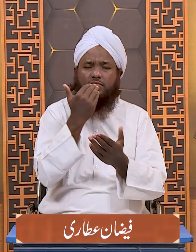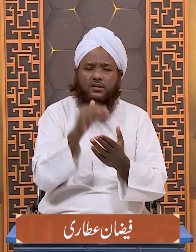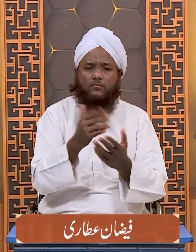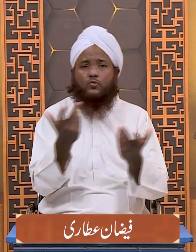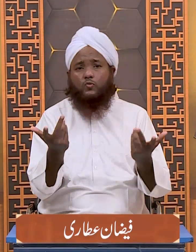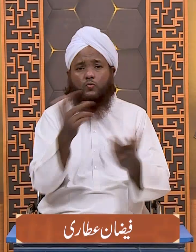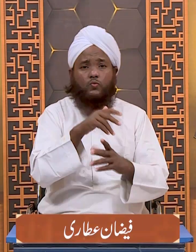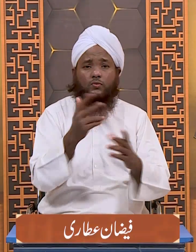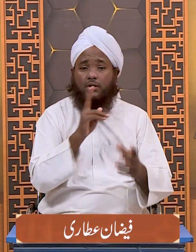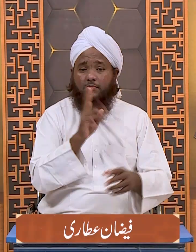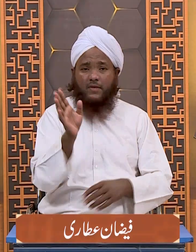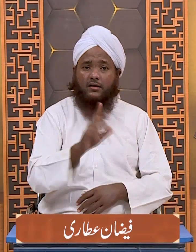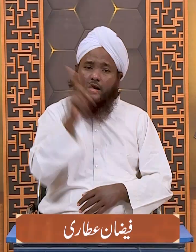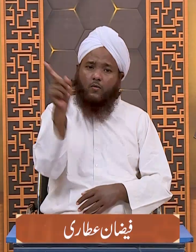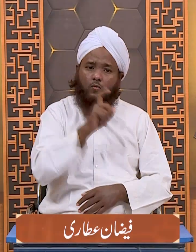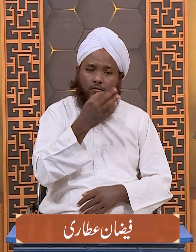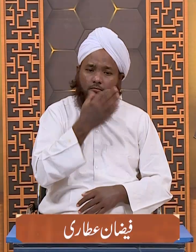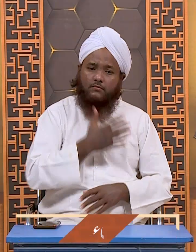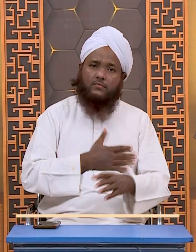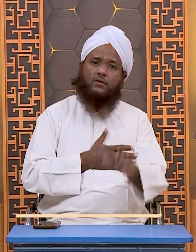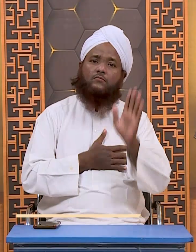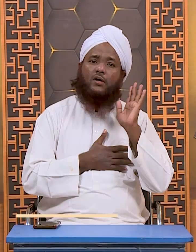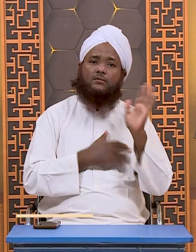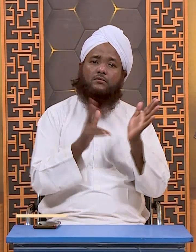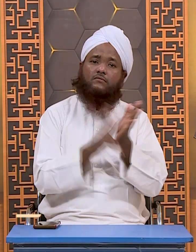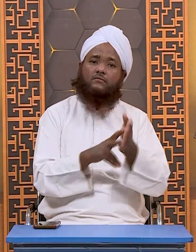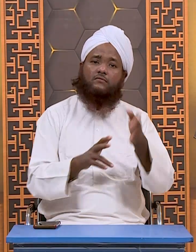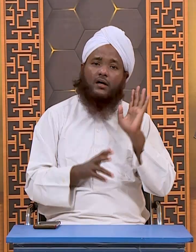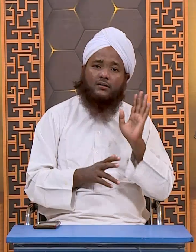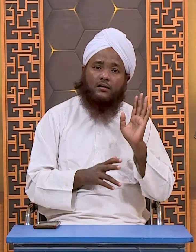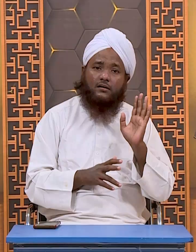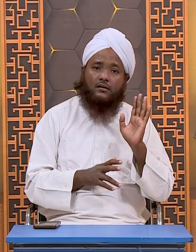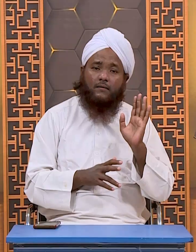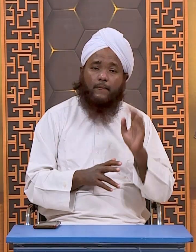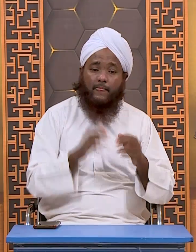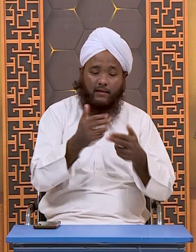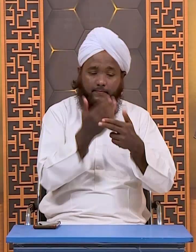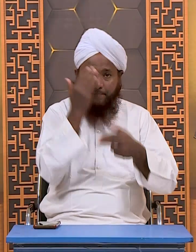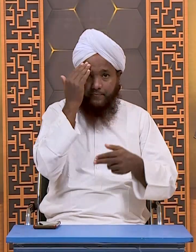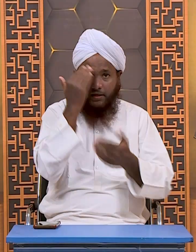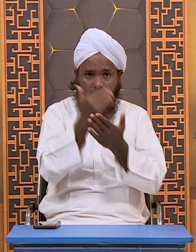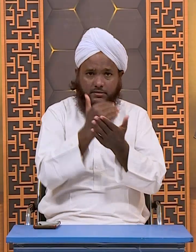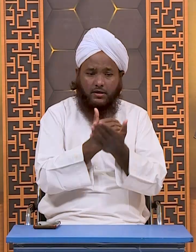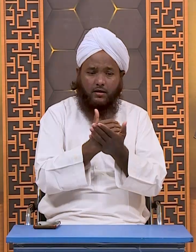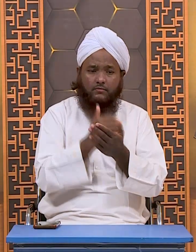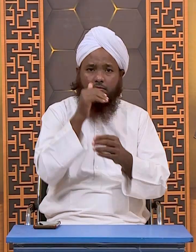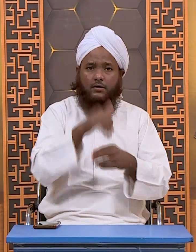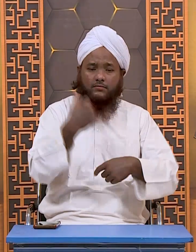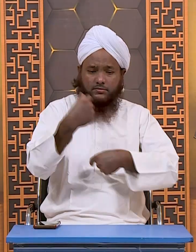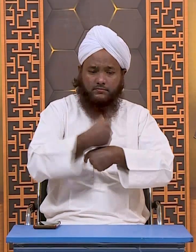کے احکامات جب آ گئے، اللہ پاک کا حکم جب آ جاتا ہے، دین اسلام جب ہماری کوئی رہنمائی کرتا ہے،